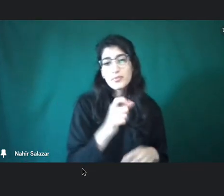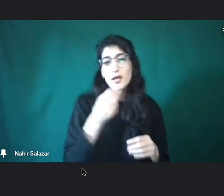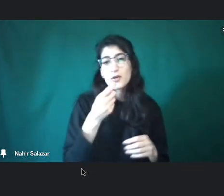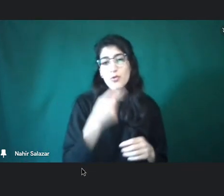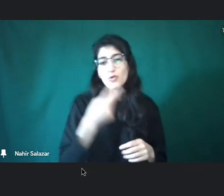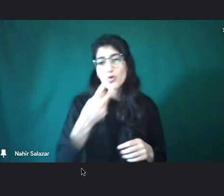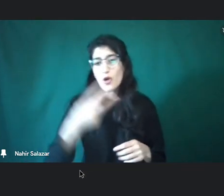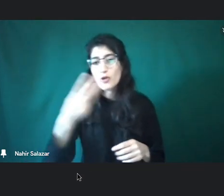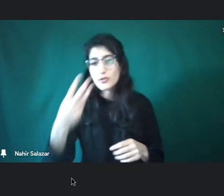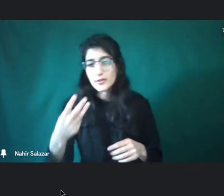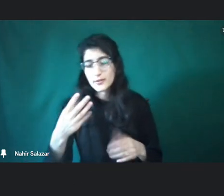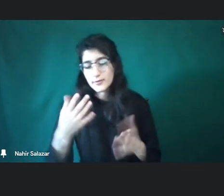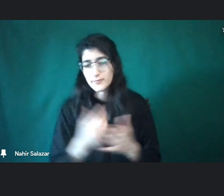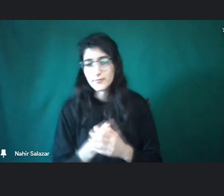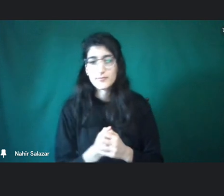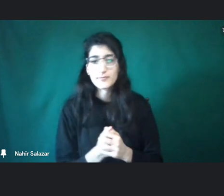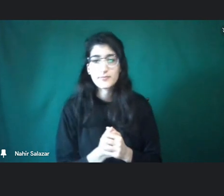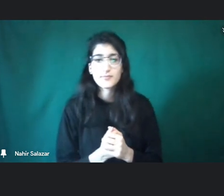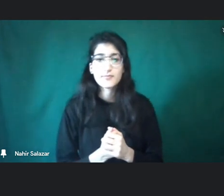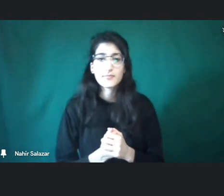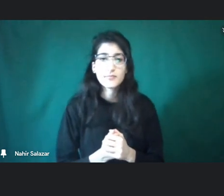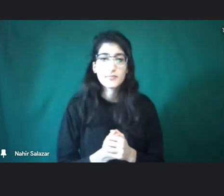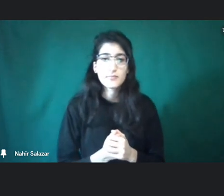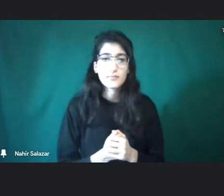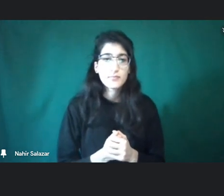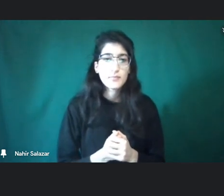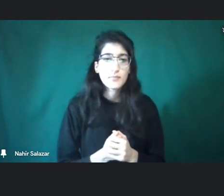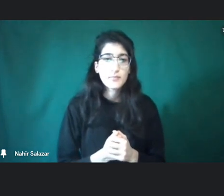Bien. Entonces,